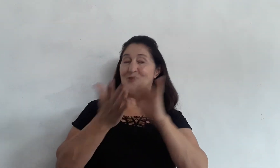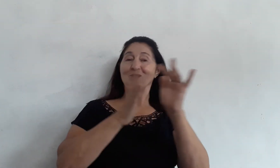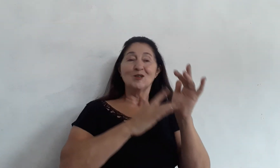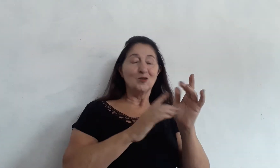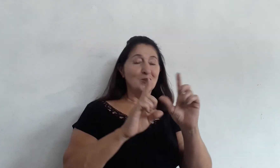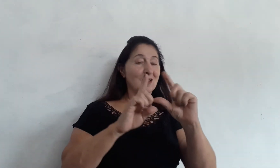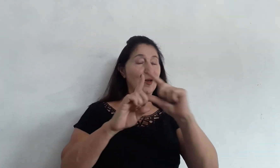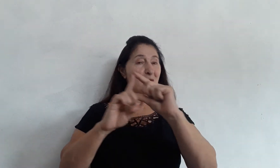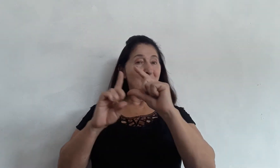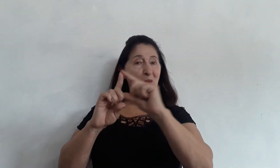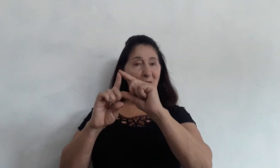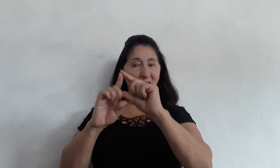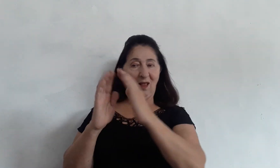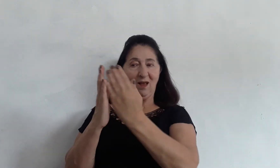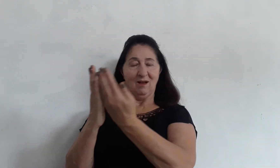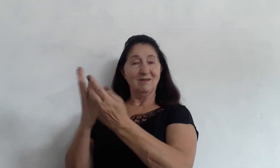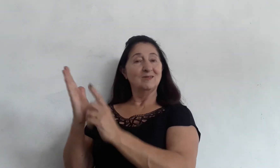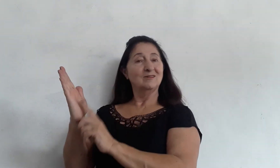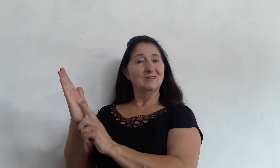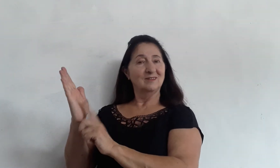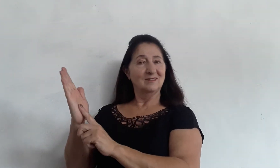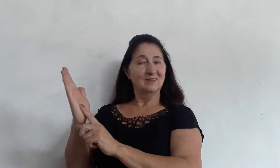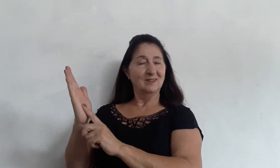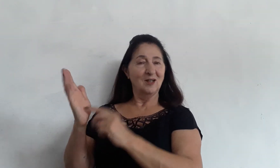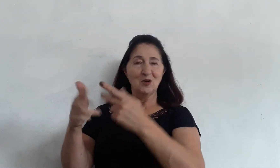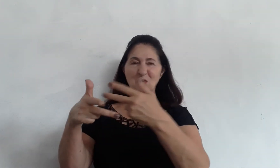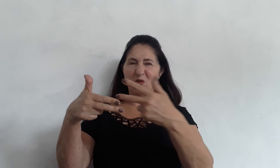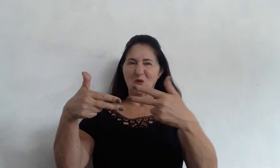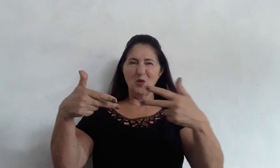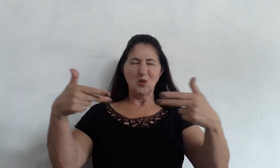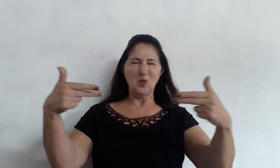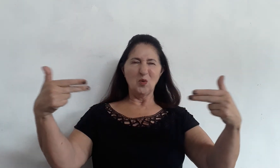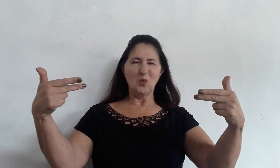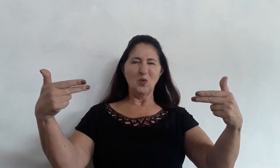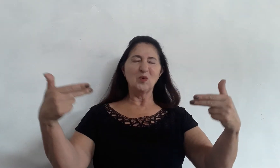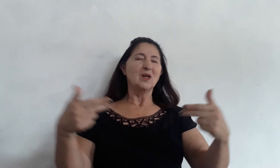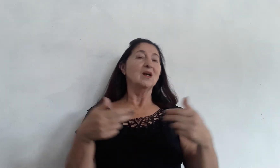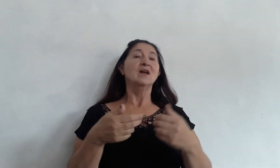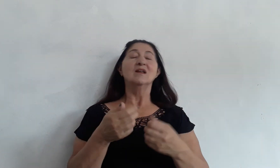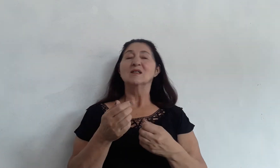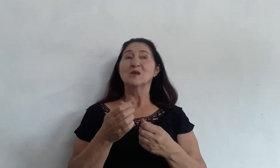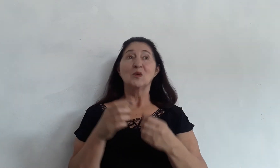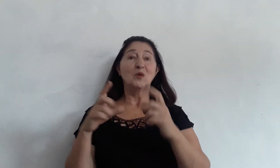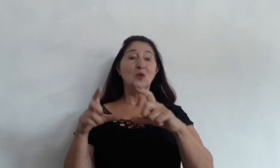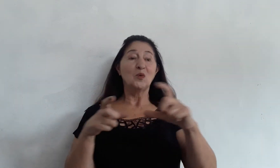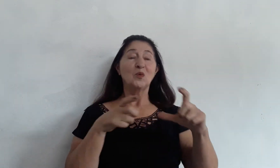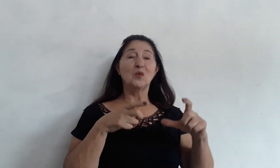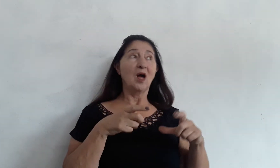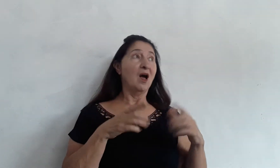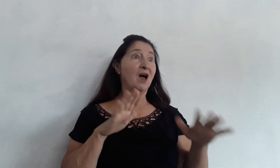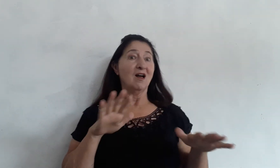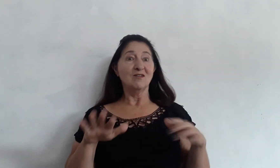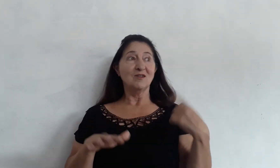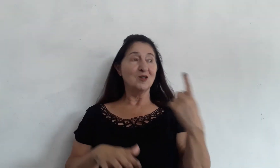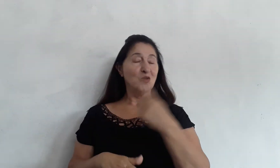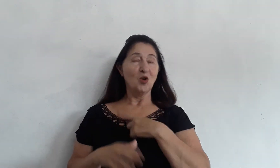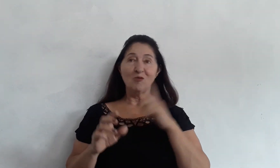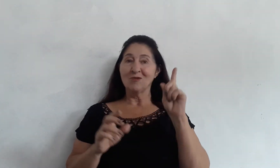palavra, está nos pobres, está em tantos, e nós não percebemos. E por que